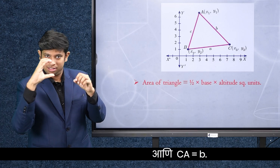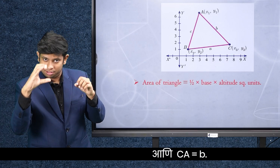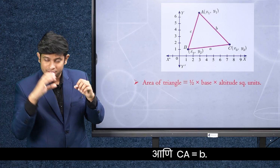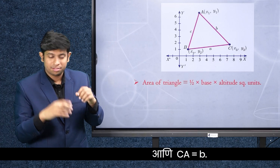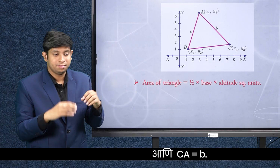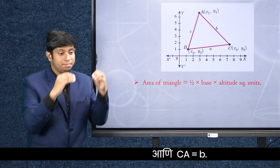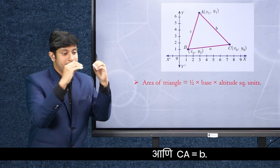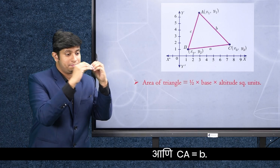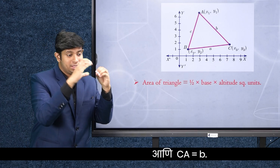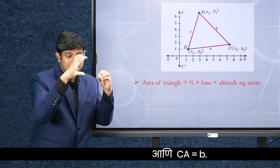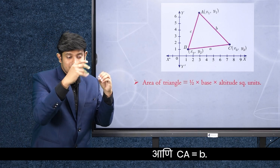CA इज इक्वल टू B.